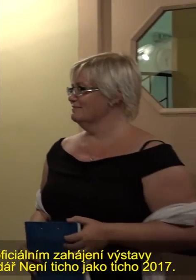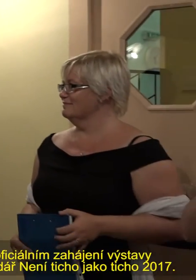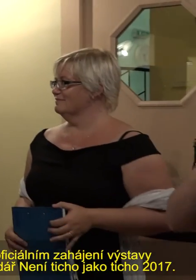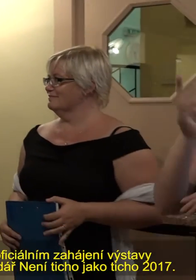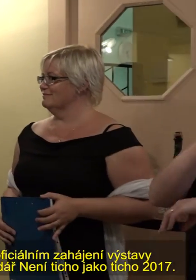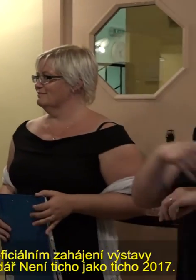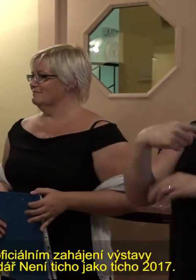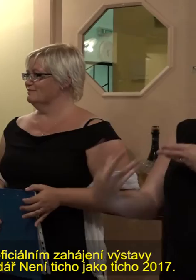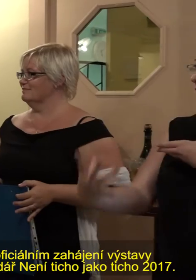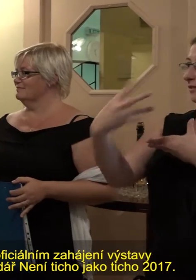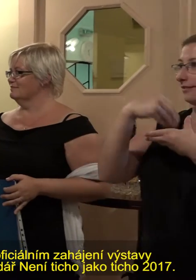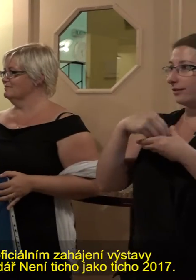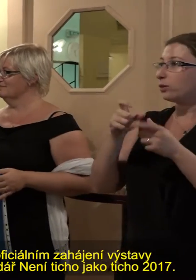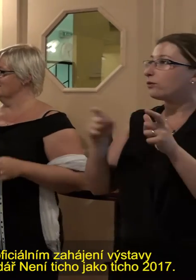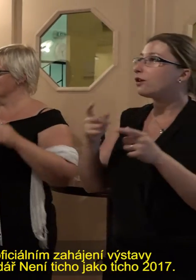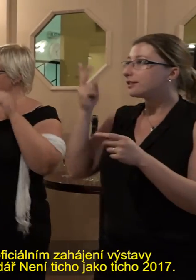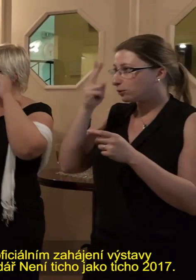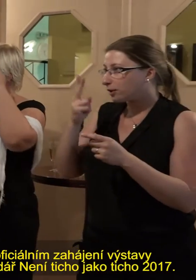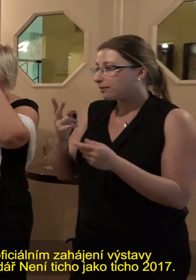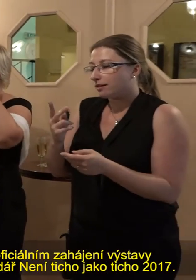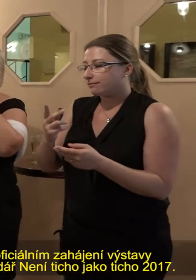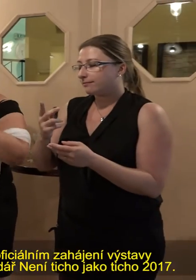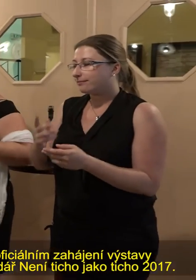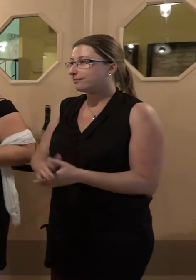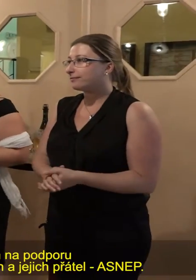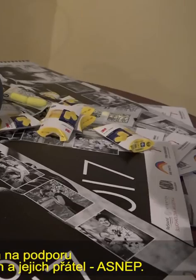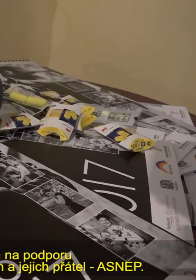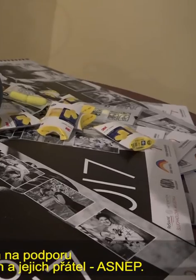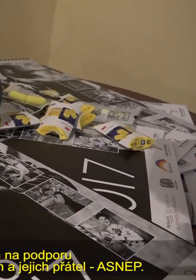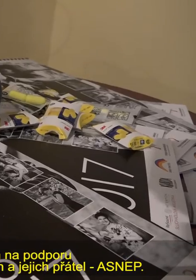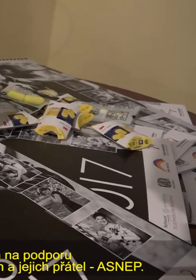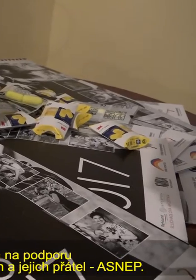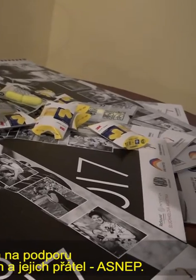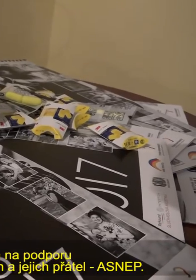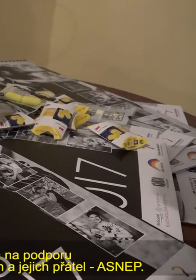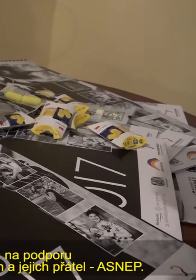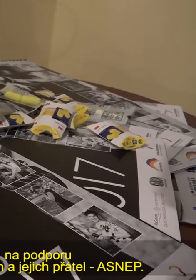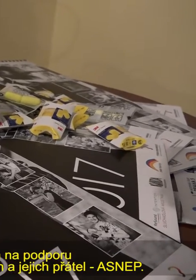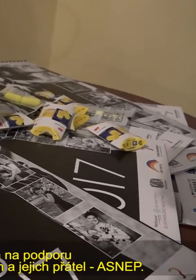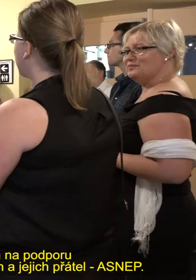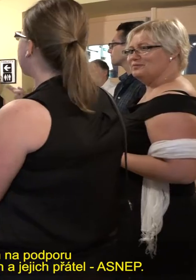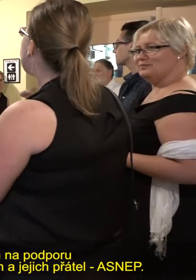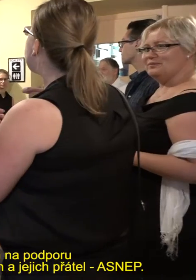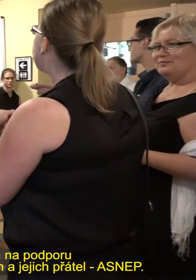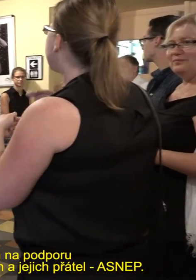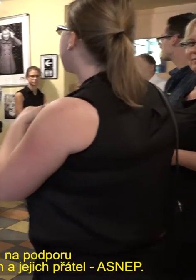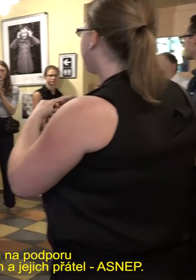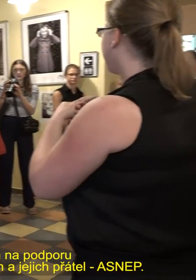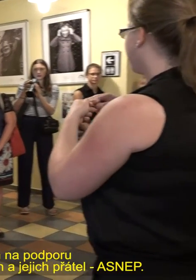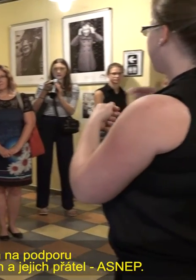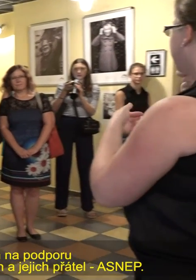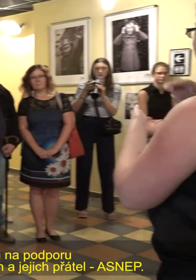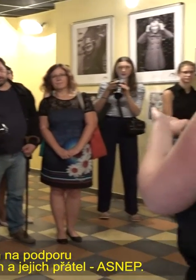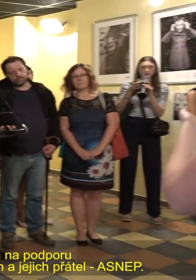Táborský kalendář Není ticho jako ticho 2017. Výtěžek z prodeje kalendáře je určen na podporu asociace